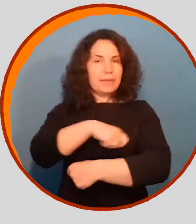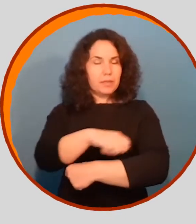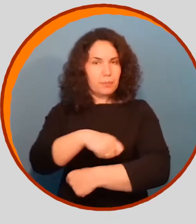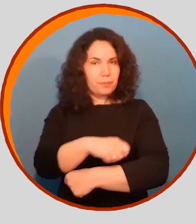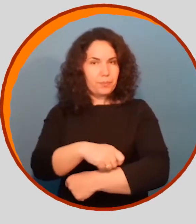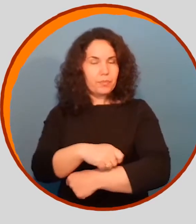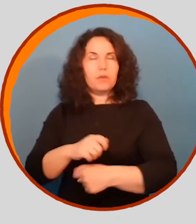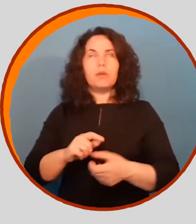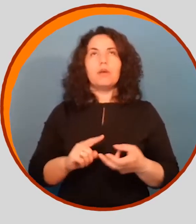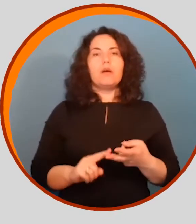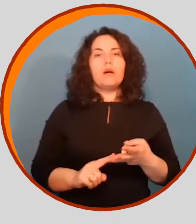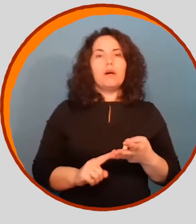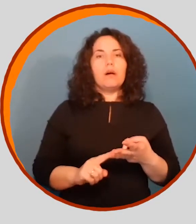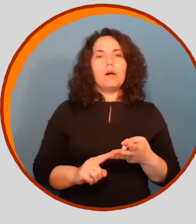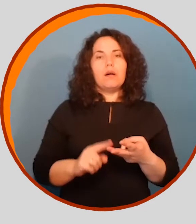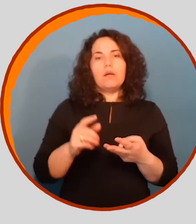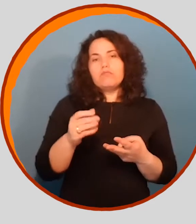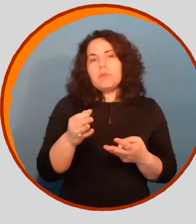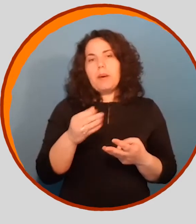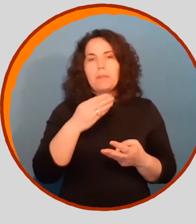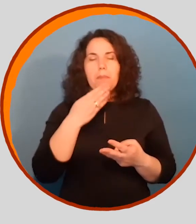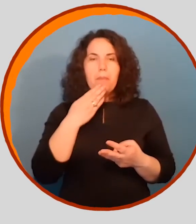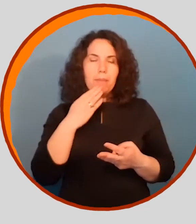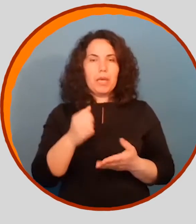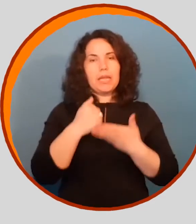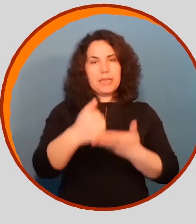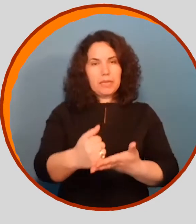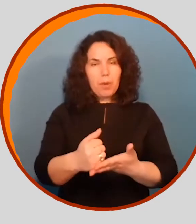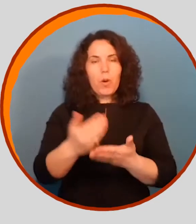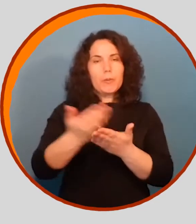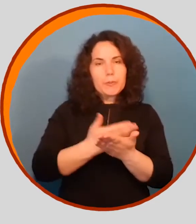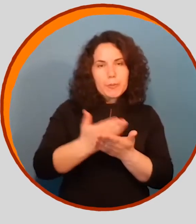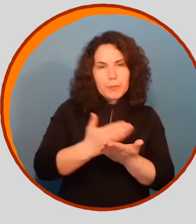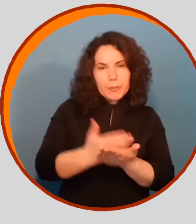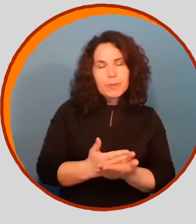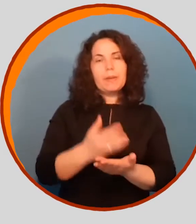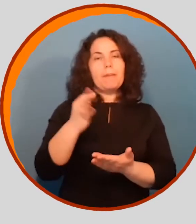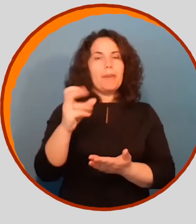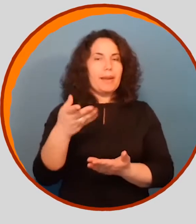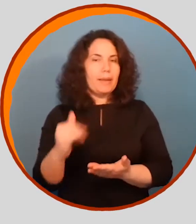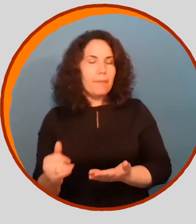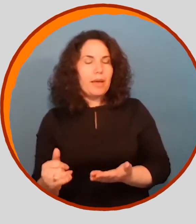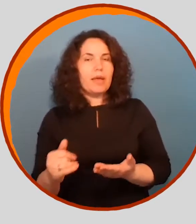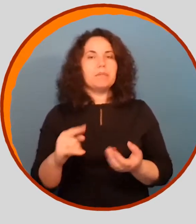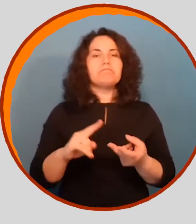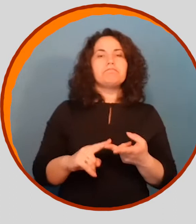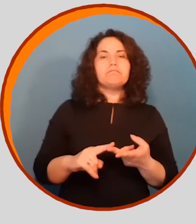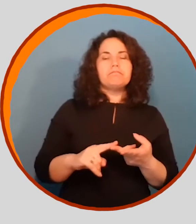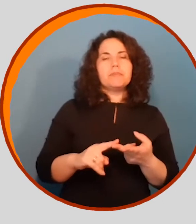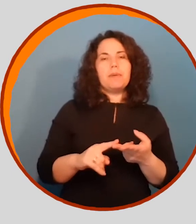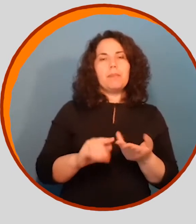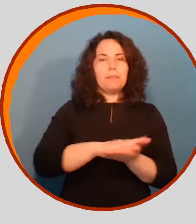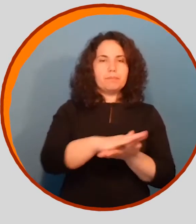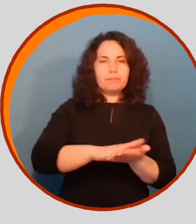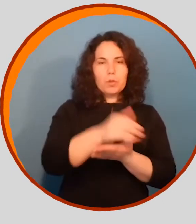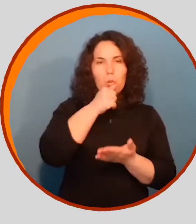mund të jetë që nga larja e perimeve, ndihma për të qëruar apo prerë ato ose për të organizuar perimet,